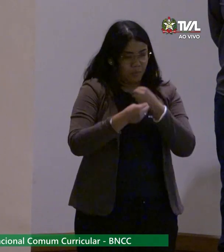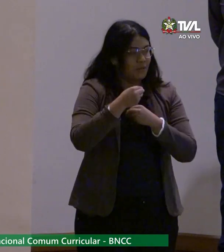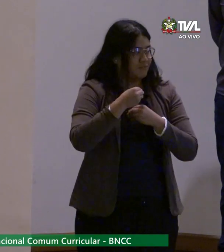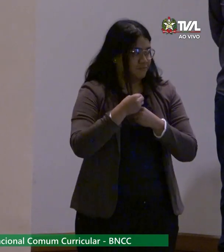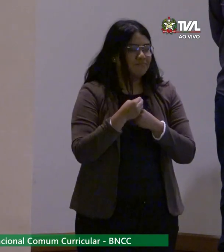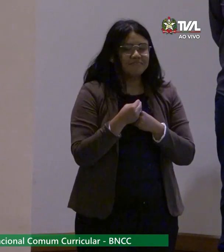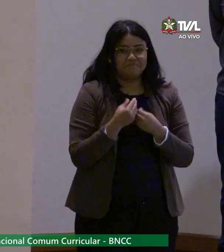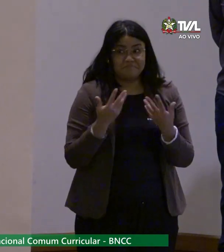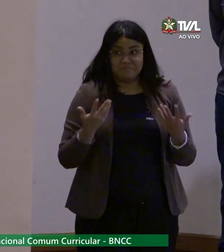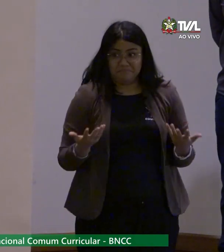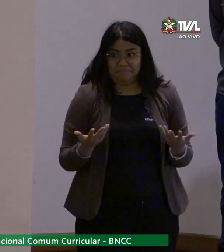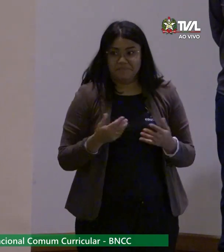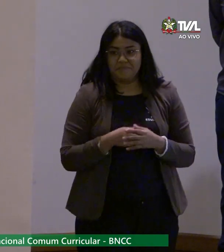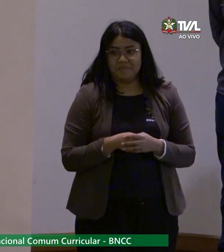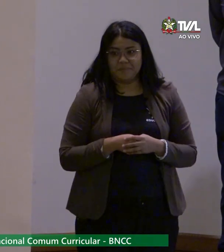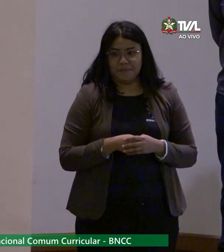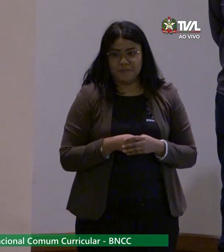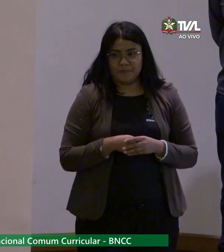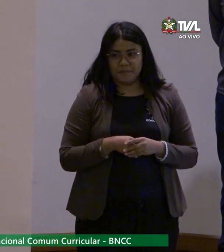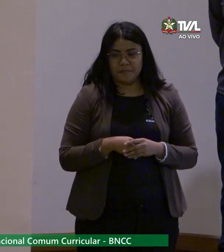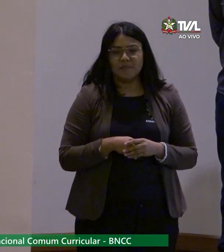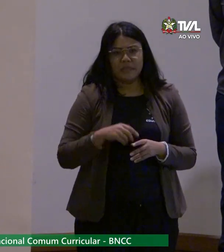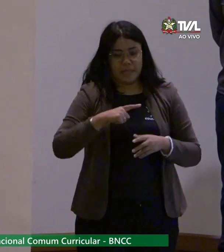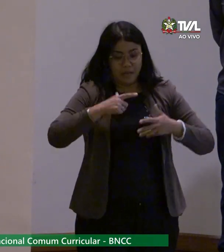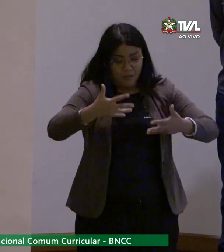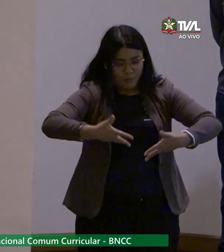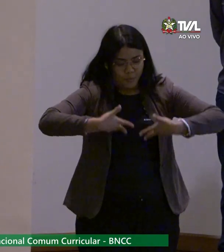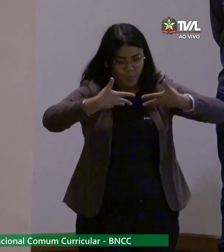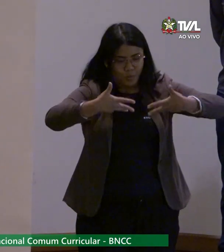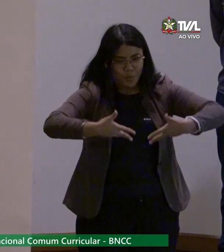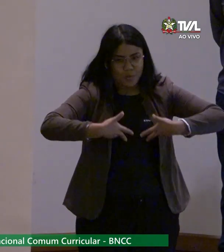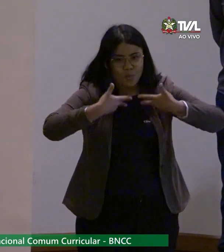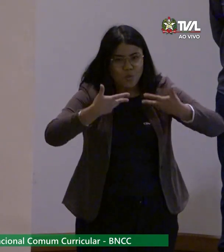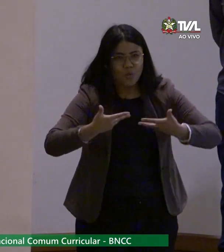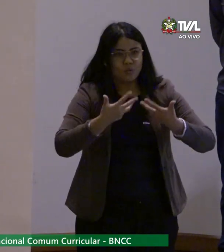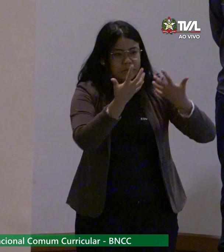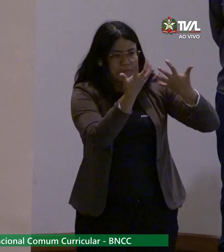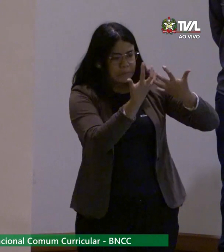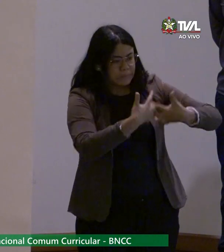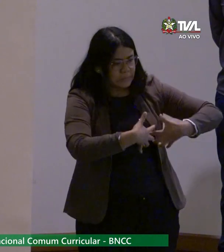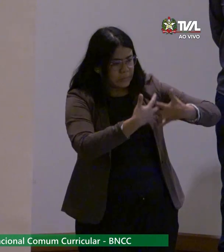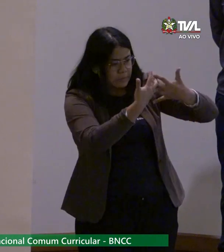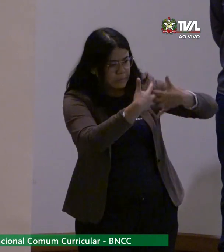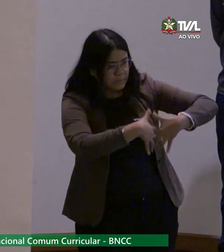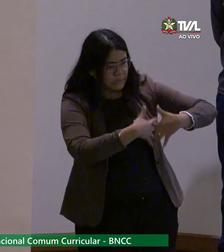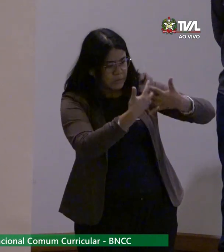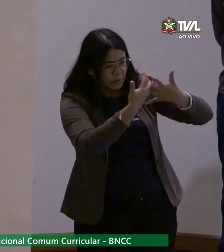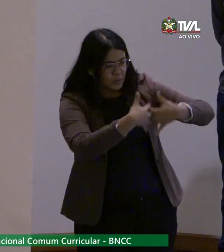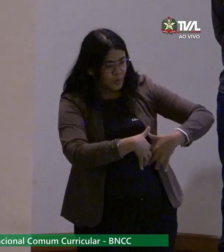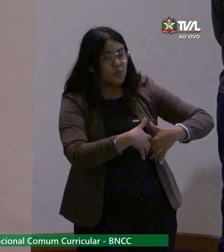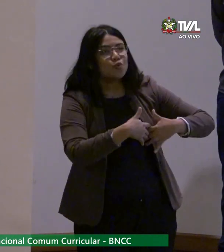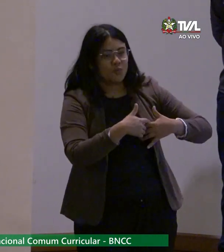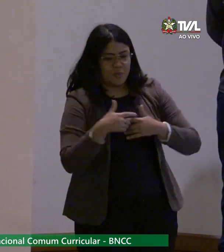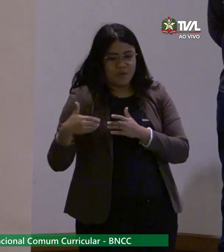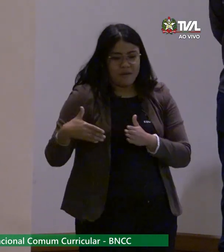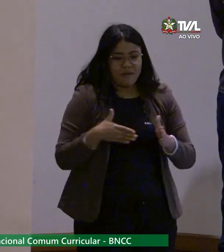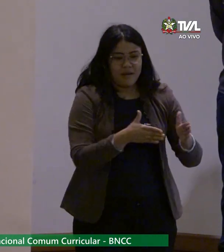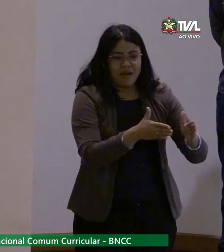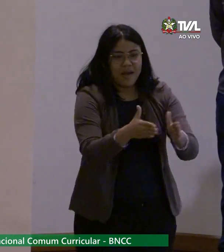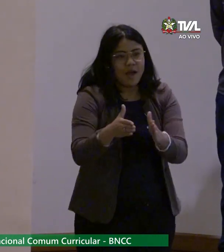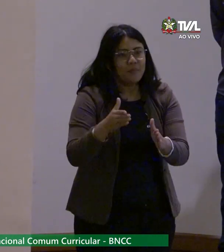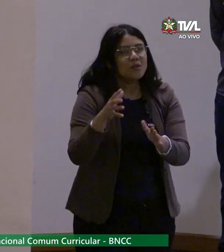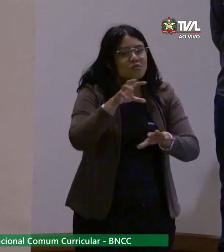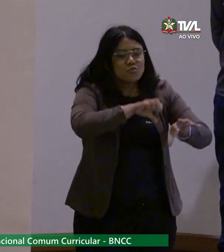Por que serve de impulso faz a engrenagem gira põe-se à frente do caminho e